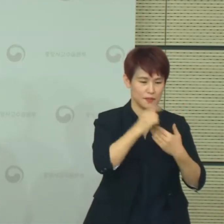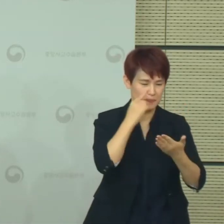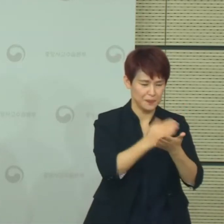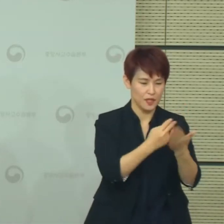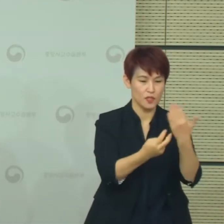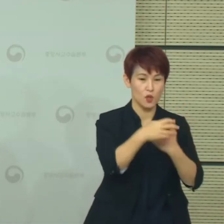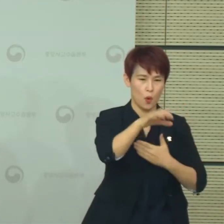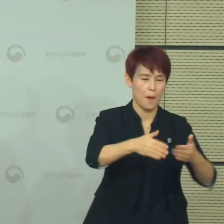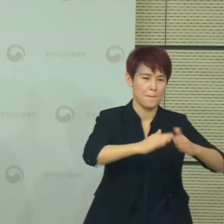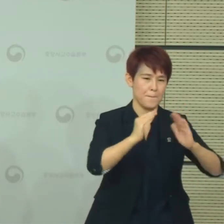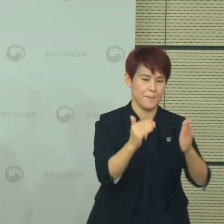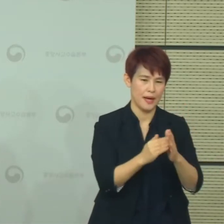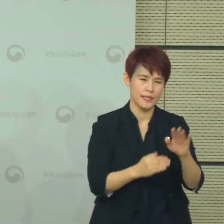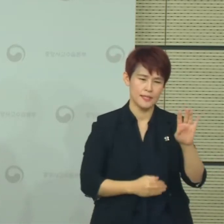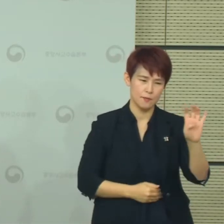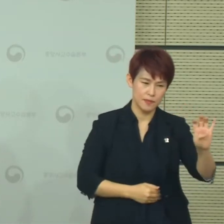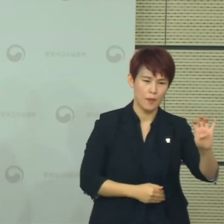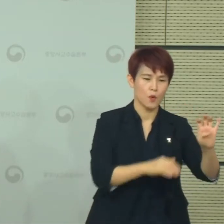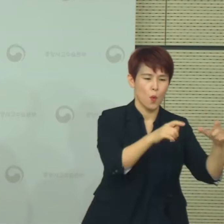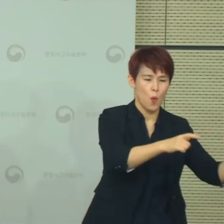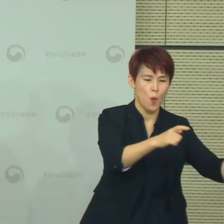설치하고 40여 개까지